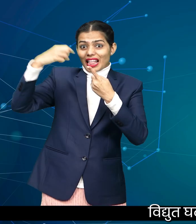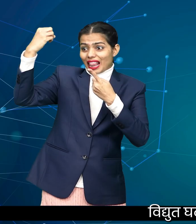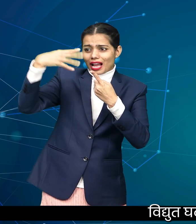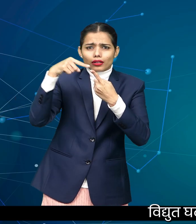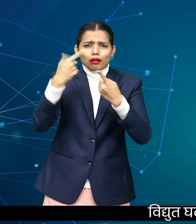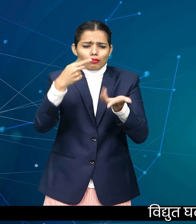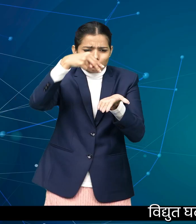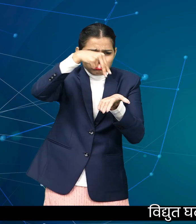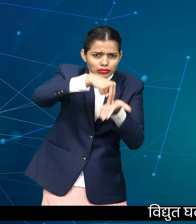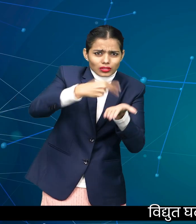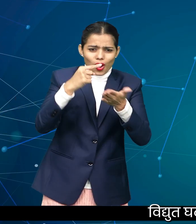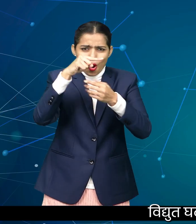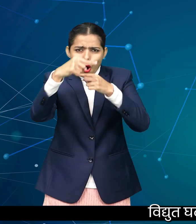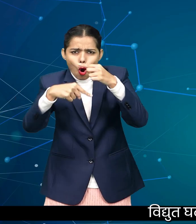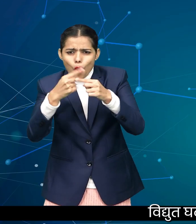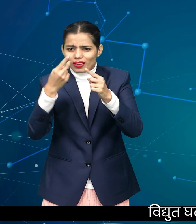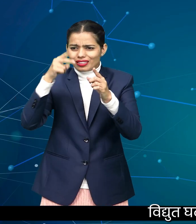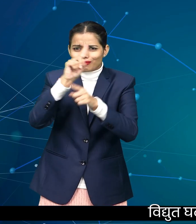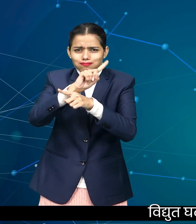विद्युत घटक आणि त्यांची चिन्हे,